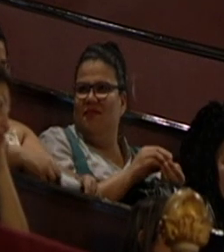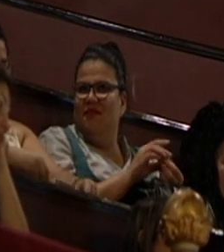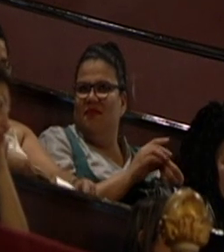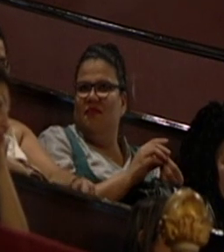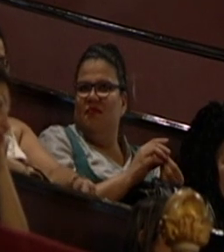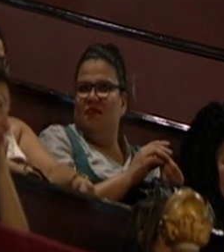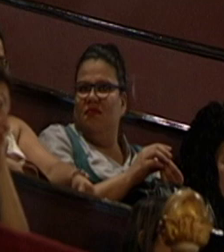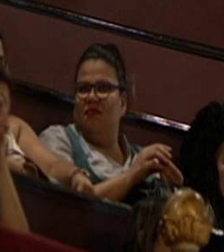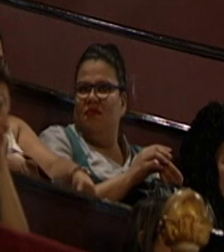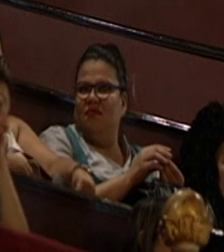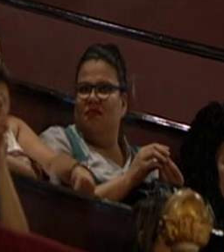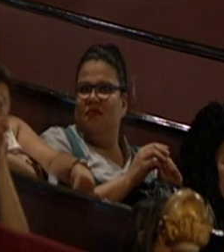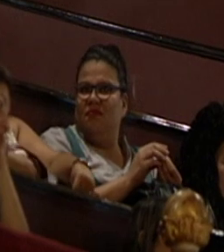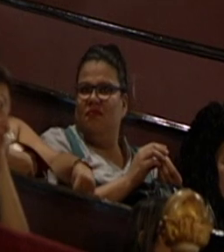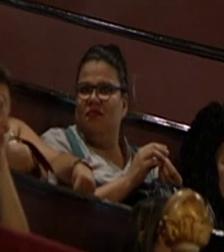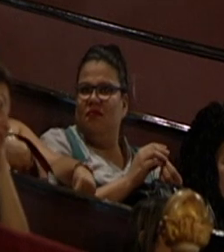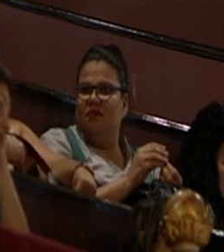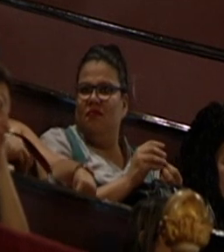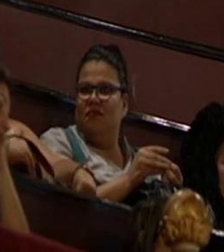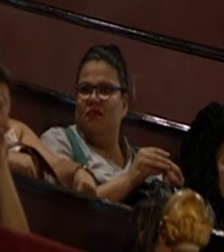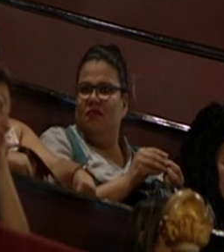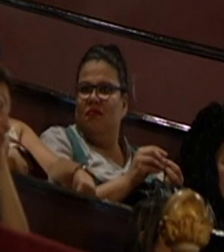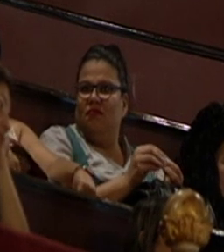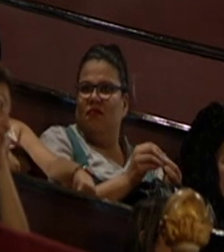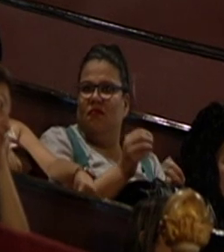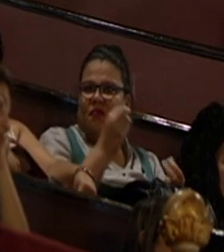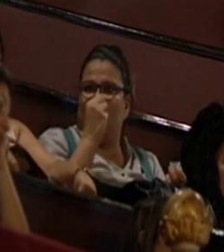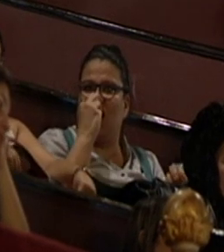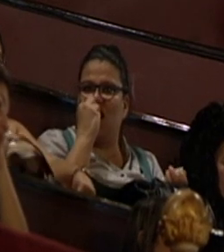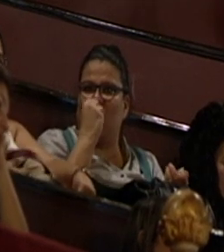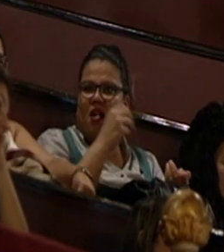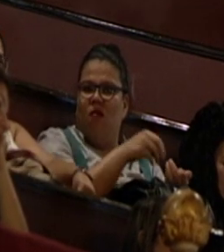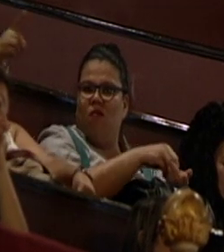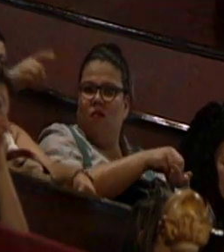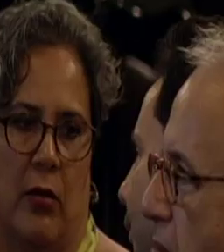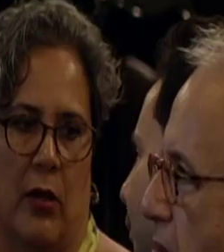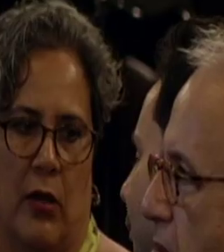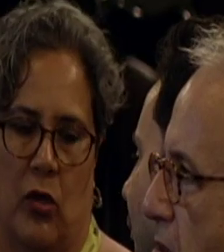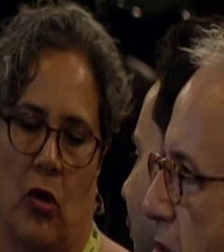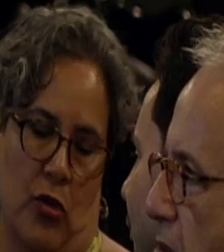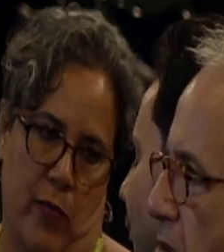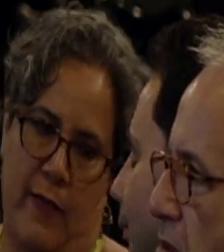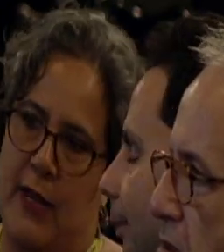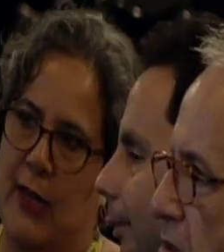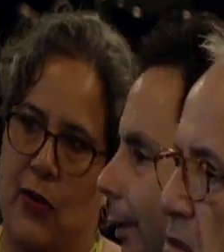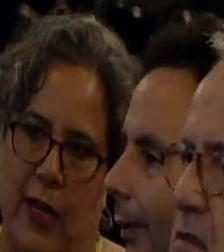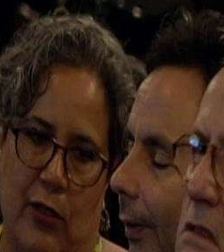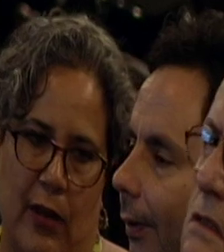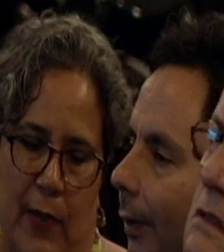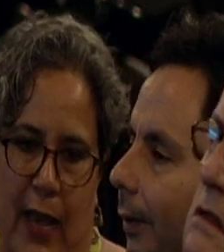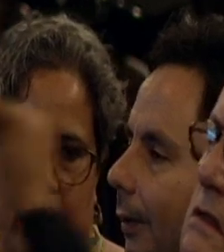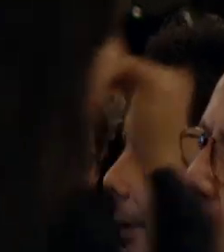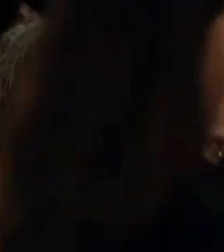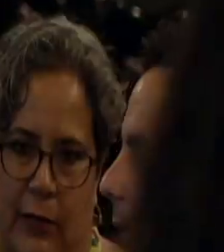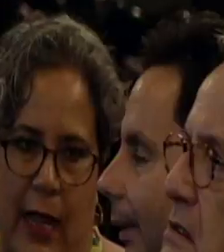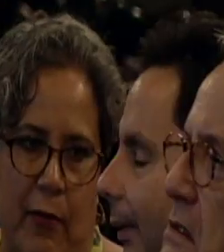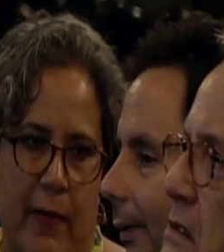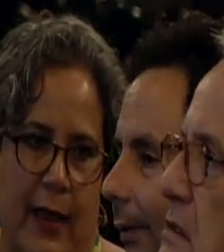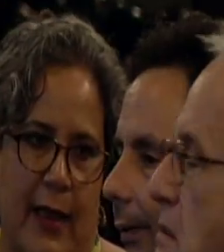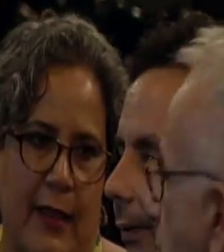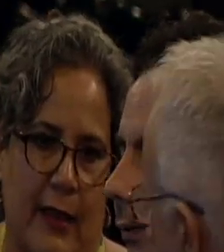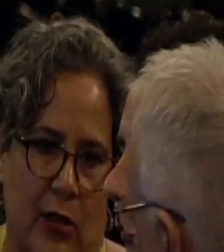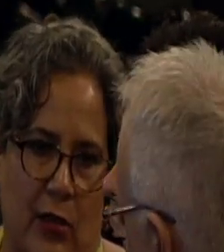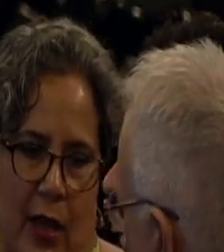de la República, doña Mercedes Peñas, y también por ahí vemos a Silvi Durán, ministra de Cultura, que es una de las principales en